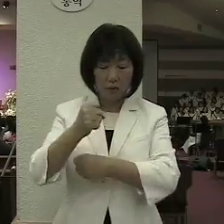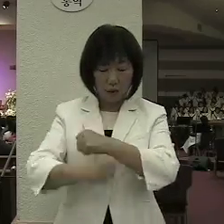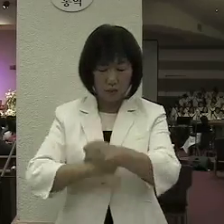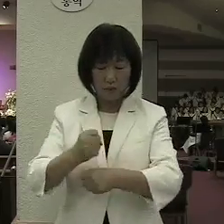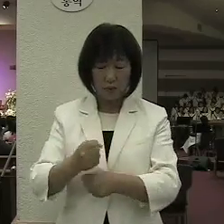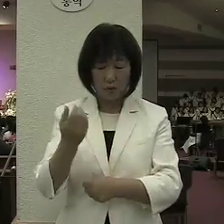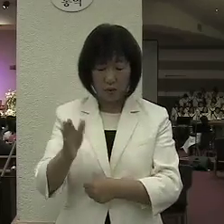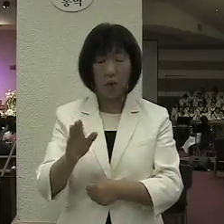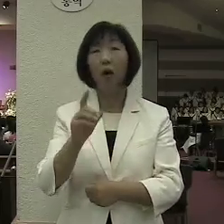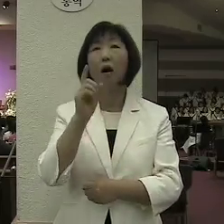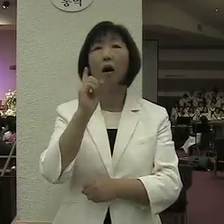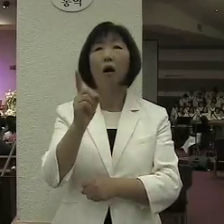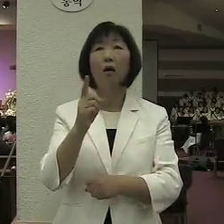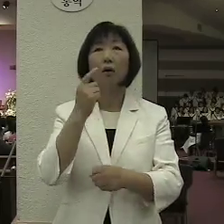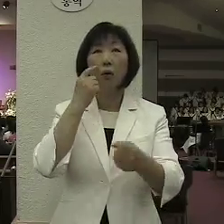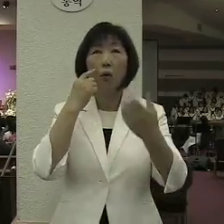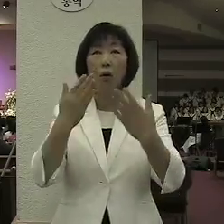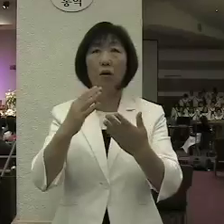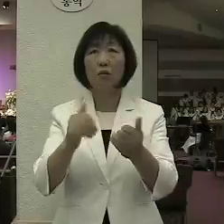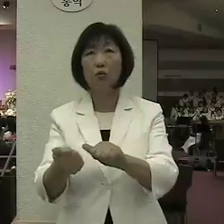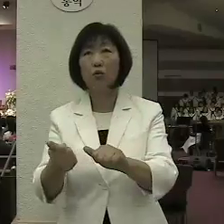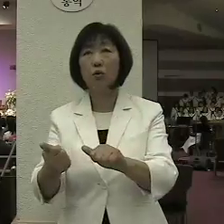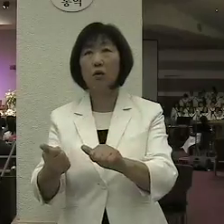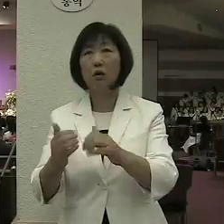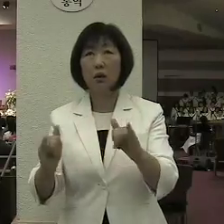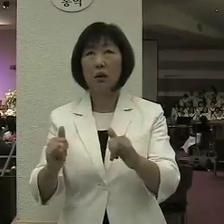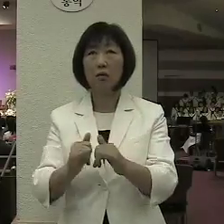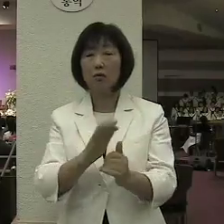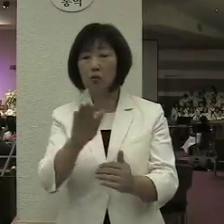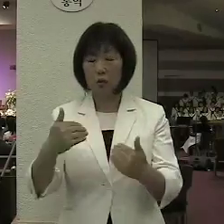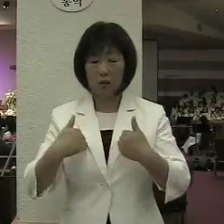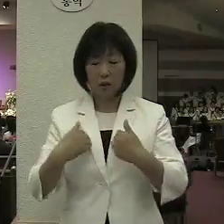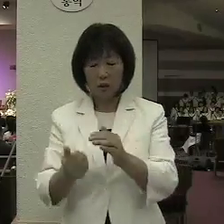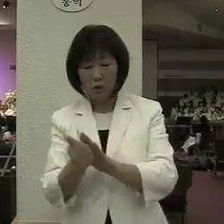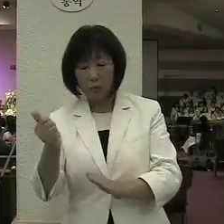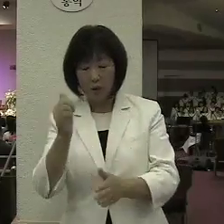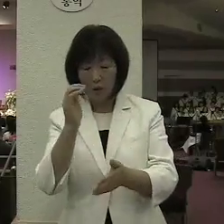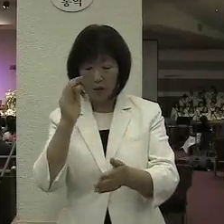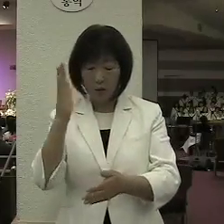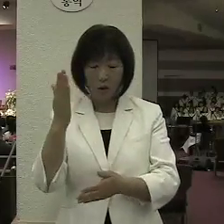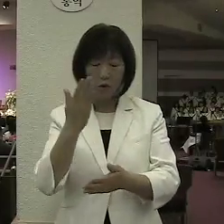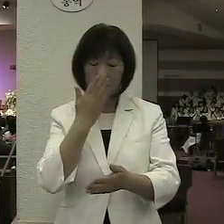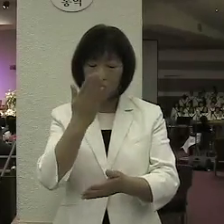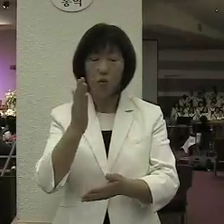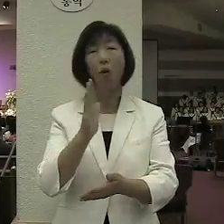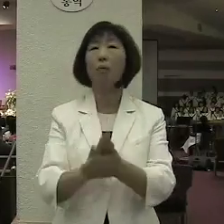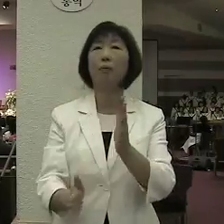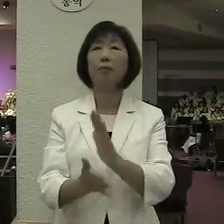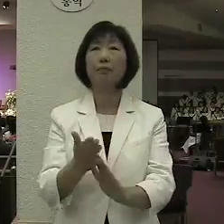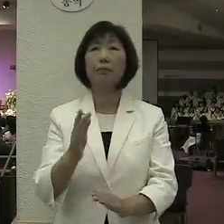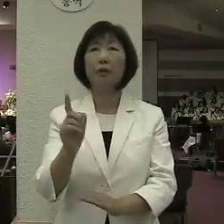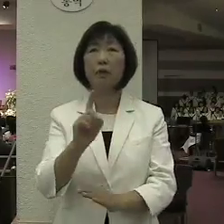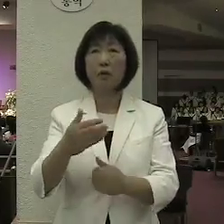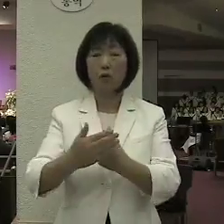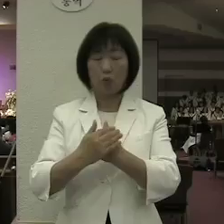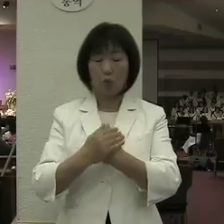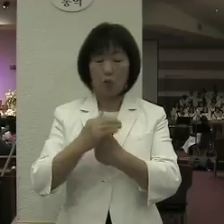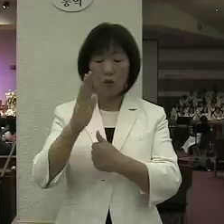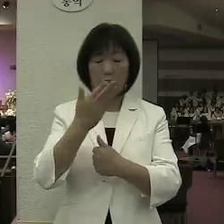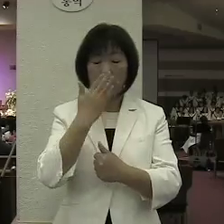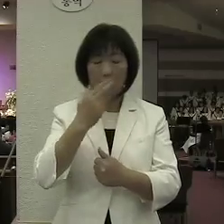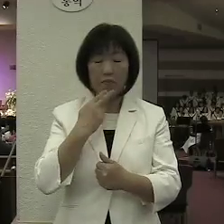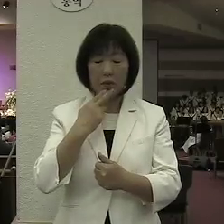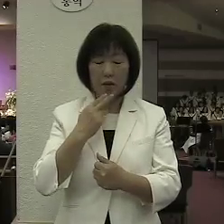정말 사람들이 끊임없이 보려고 줄서 기다리고 있습니다. 옛날에 모스크바 가보면 레닌의 죽은